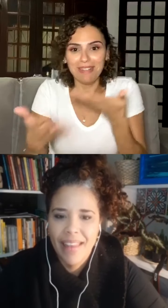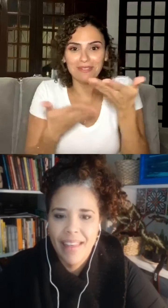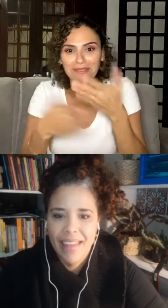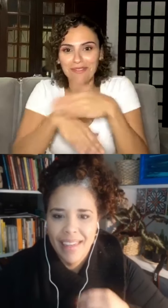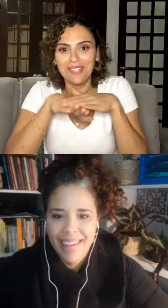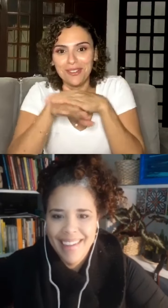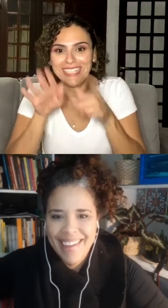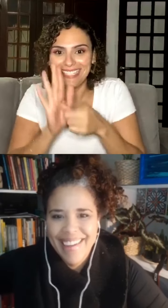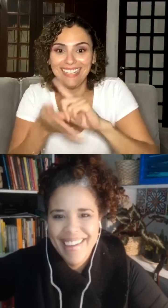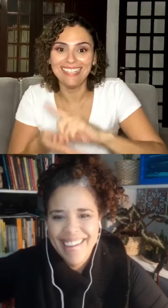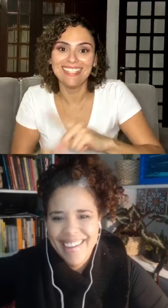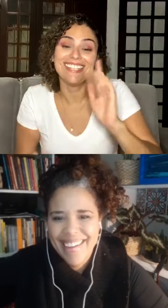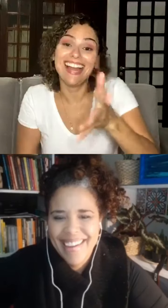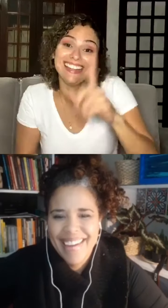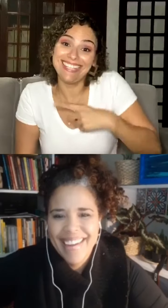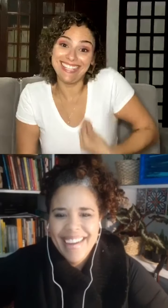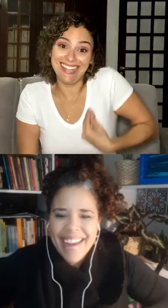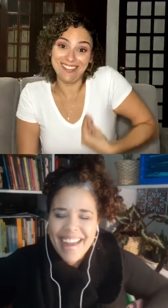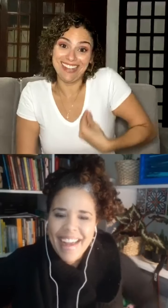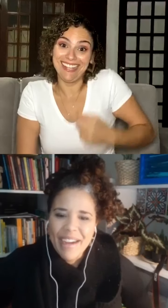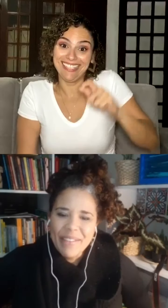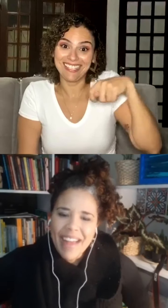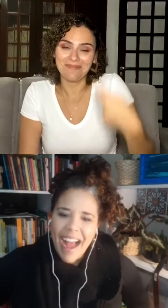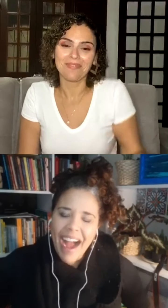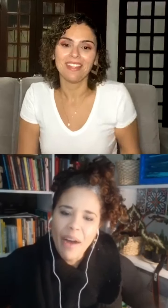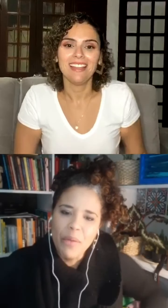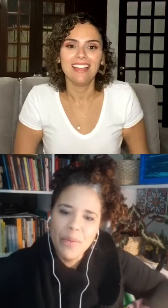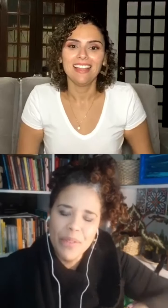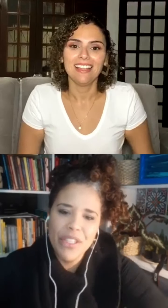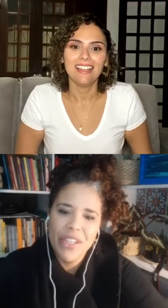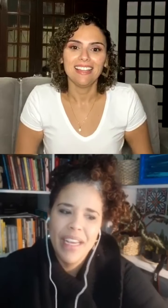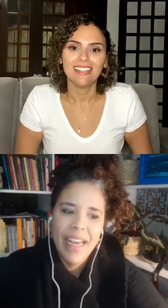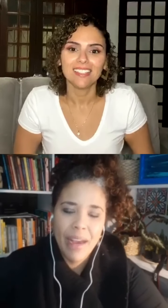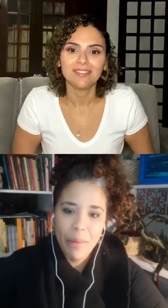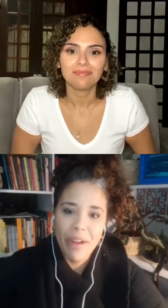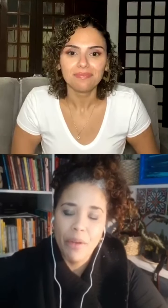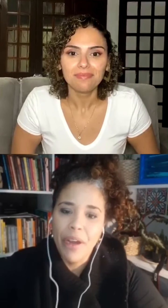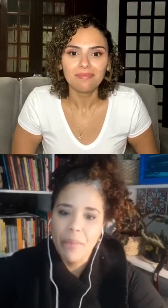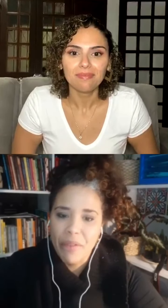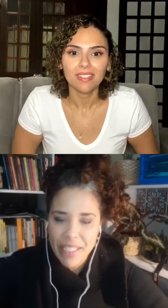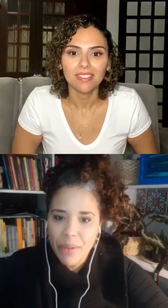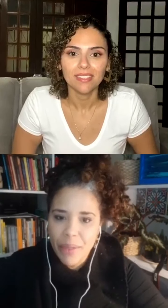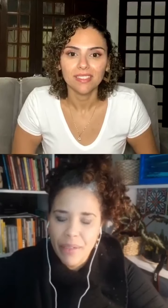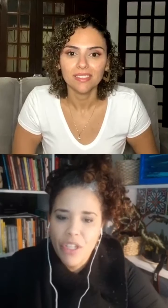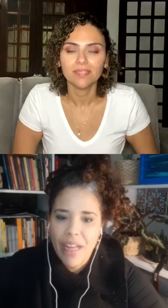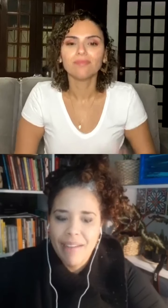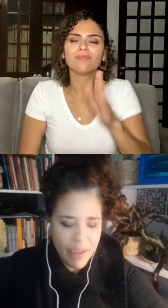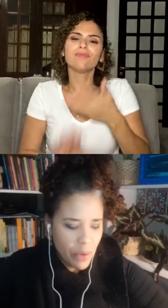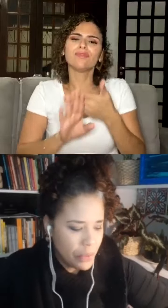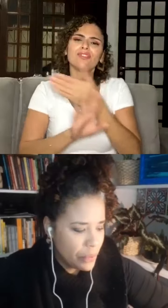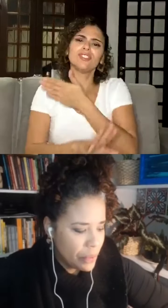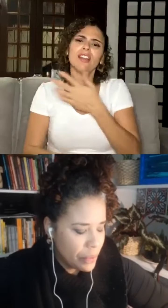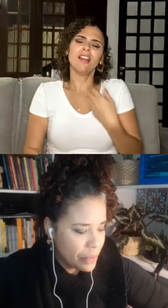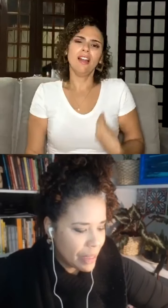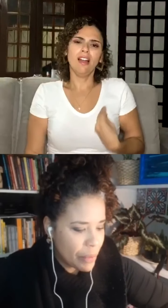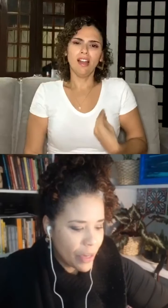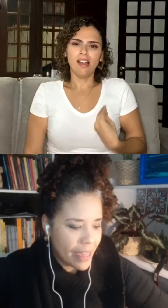mas não conversou antes, né? Você já tem sinal. Alguns... Uma vez eu estava com